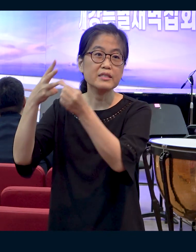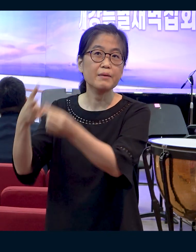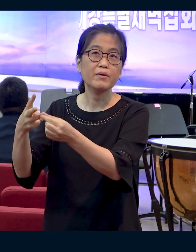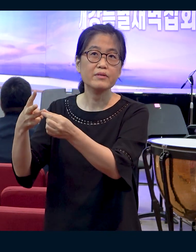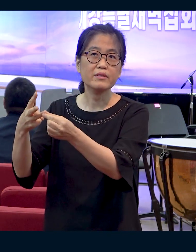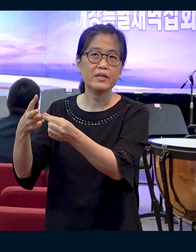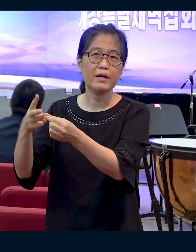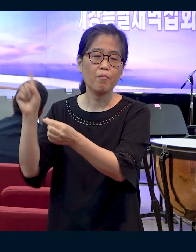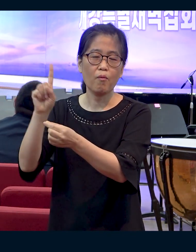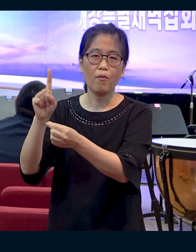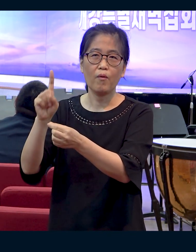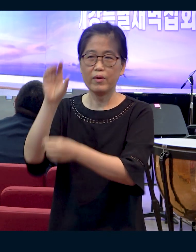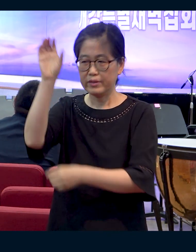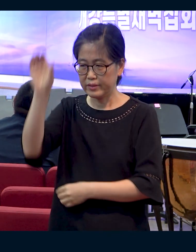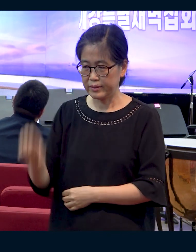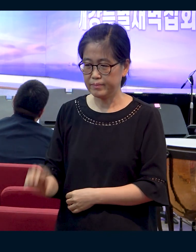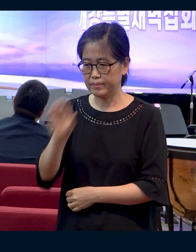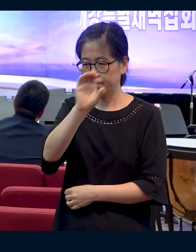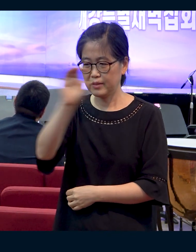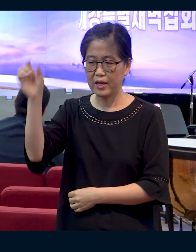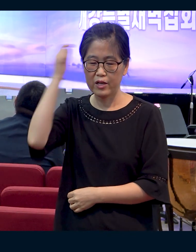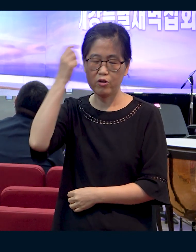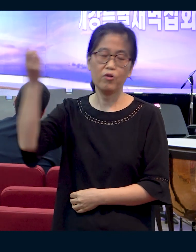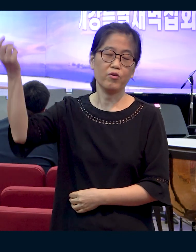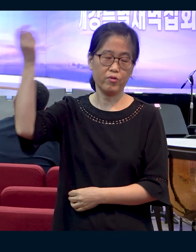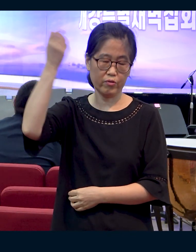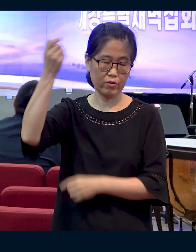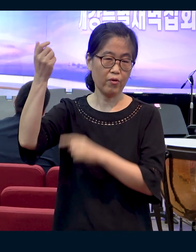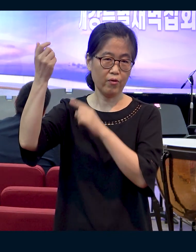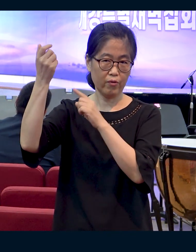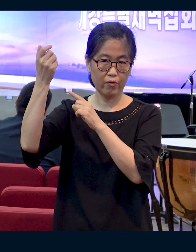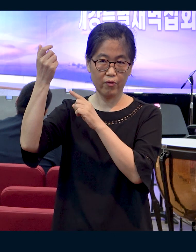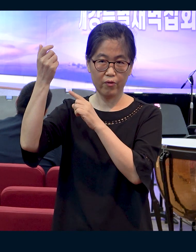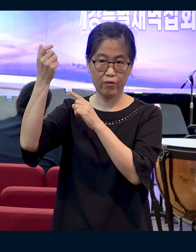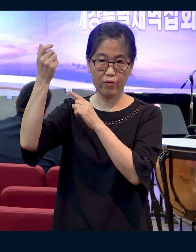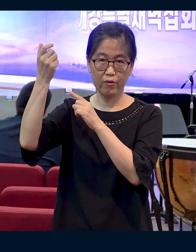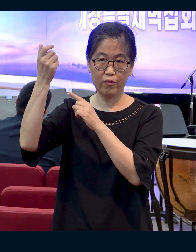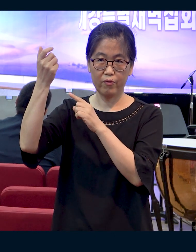번째, 십자가의 영성입니다. 십자가 영성.